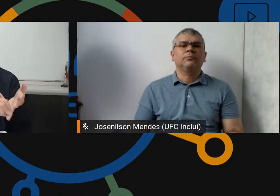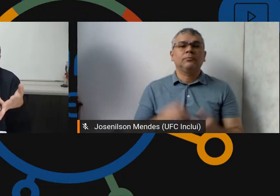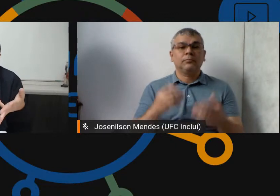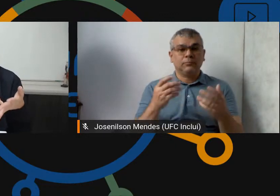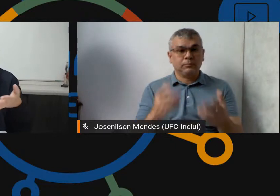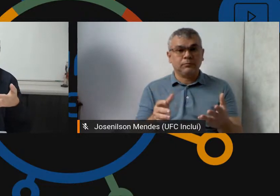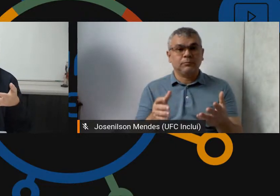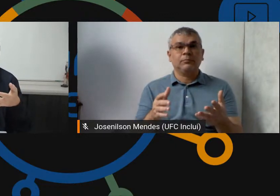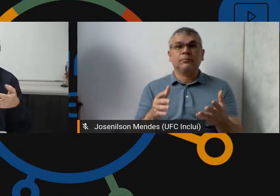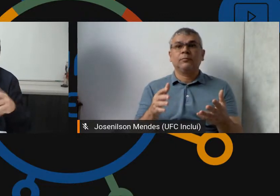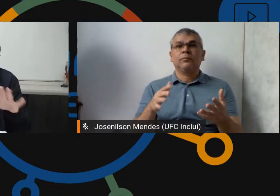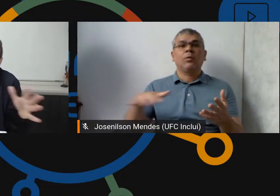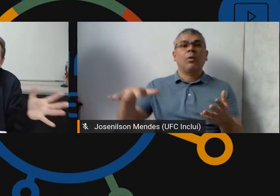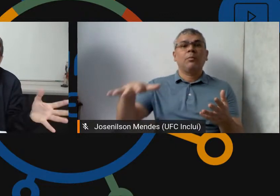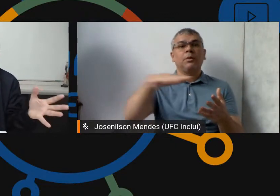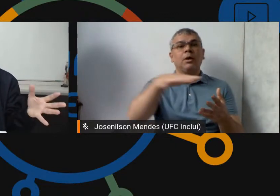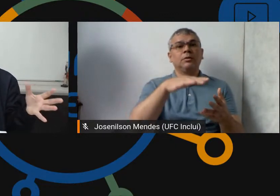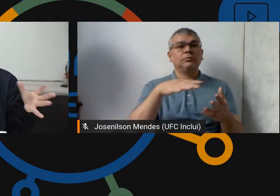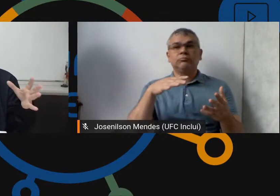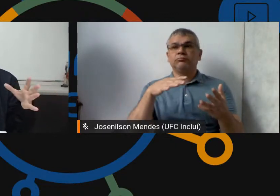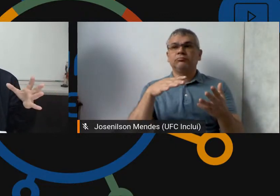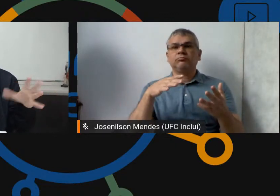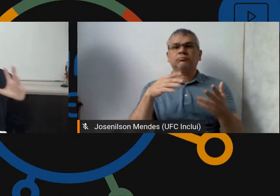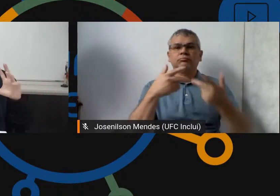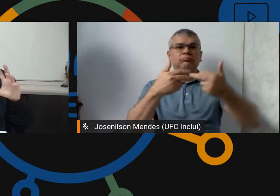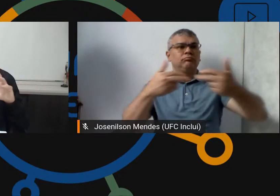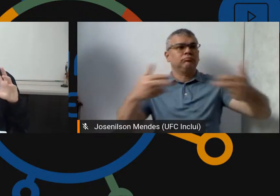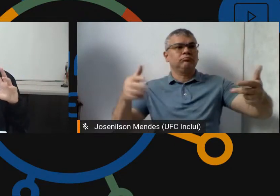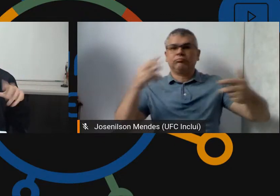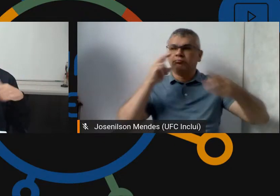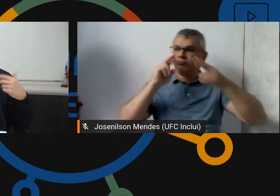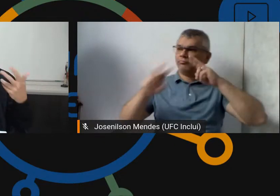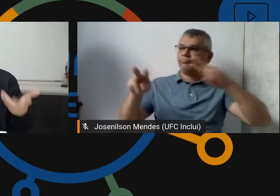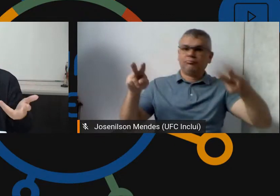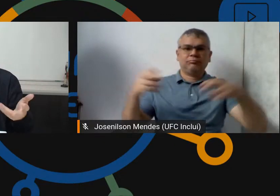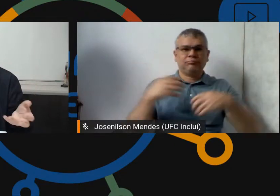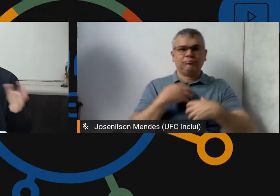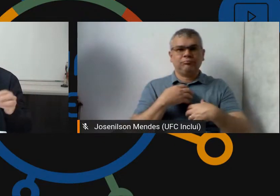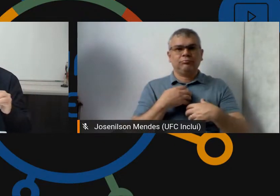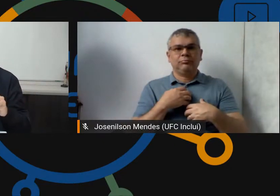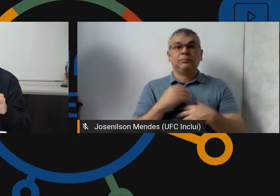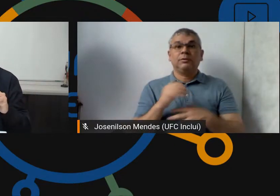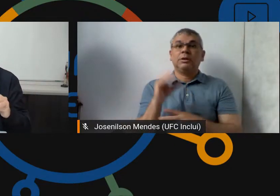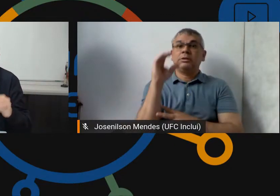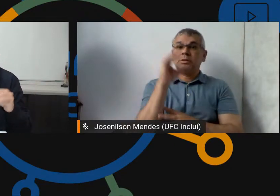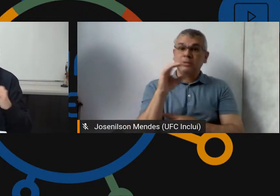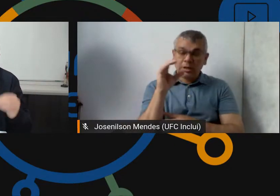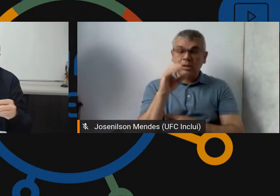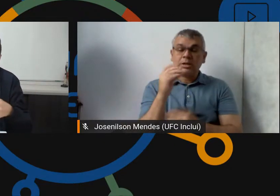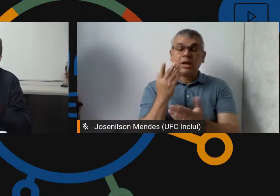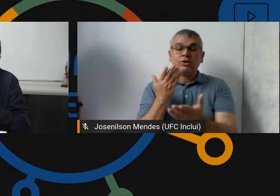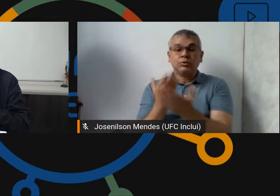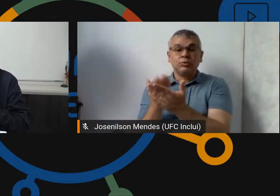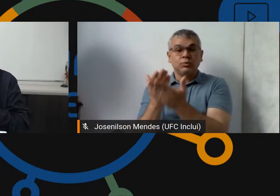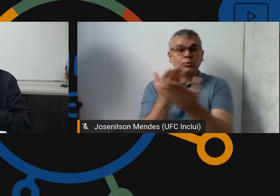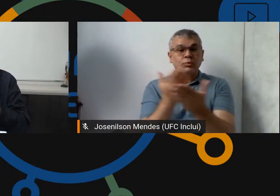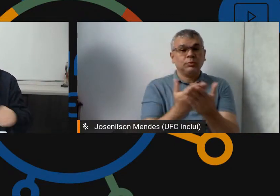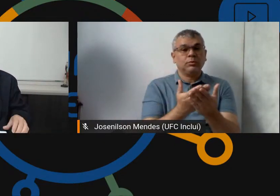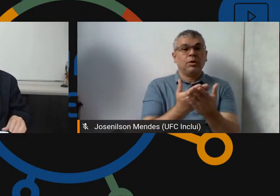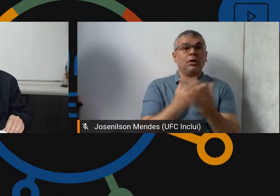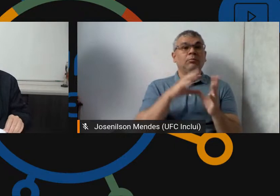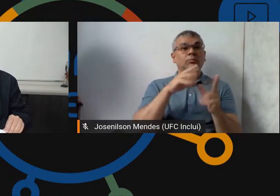O ambiente físico, isso é o mundo, tá certo? E a ciência ajuda a estudar o mundo, desde que ela consiga, com suas